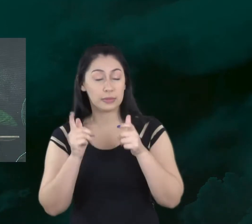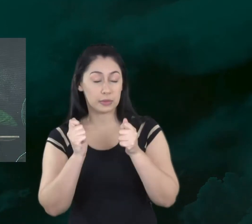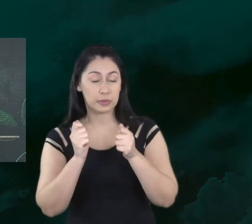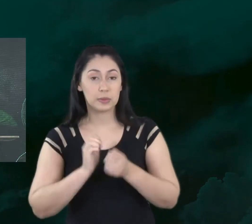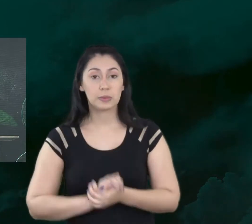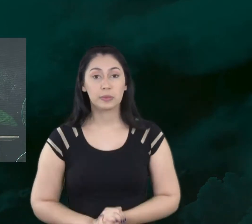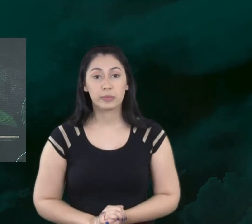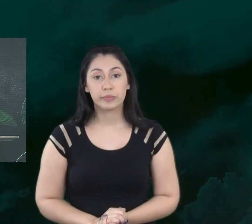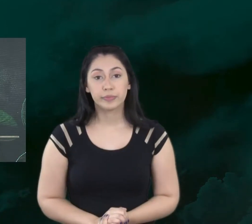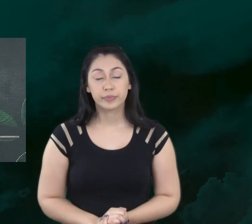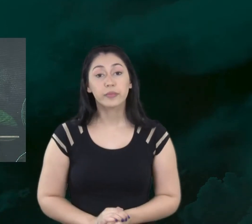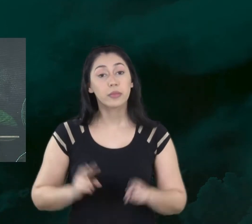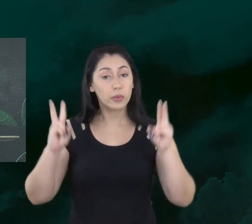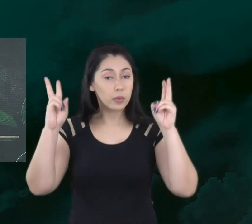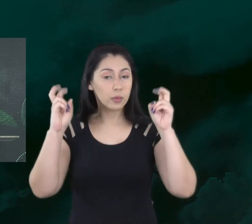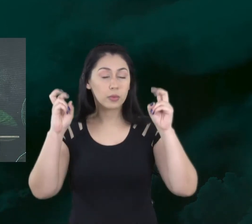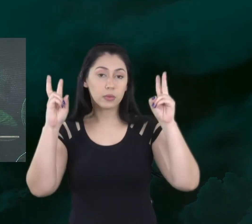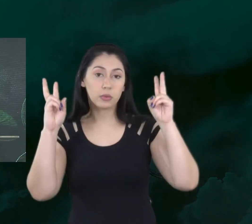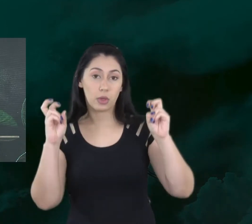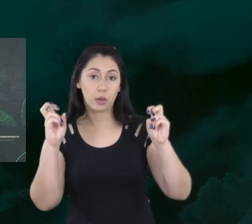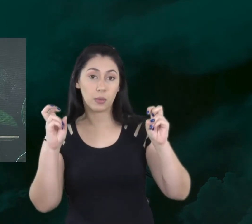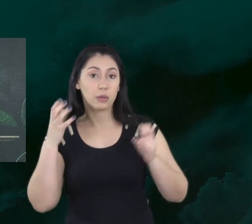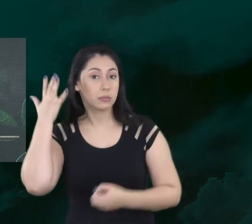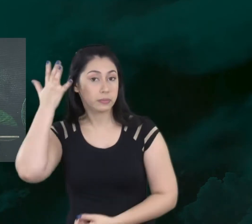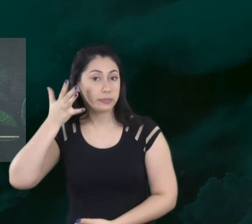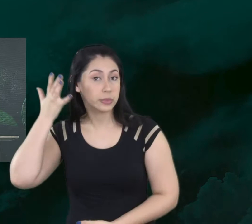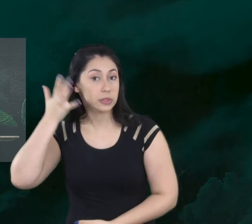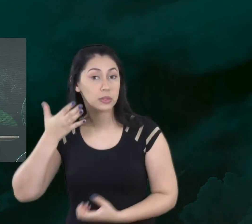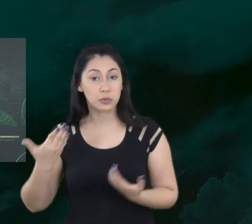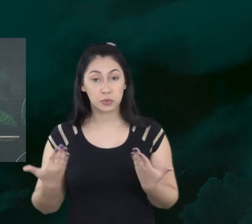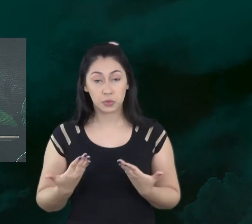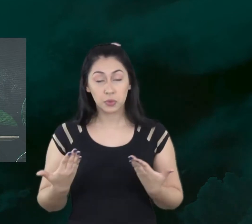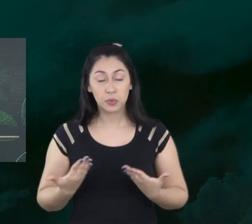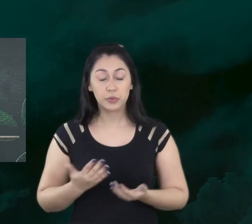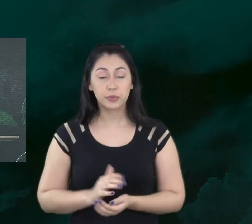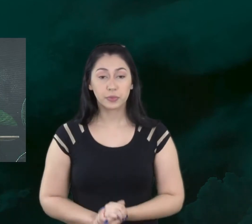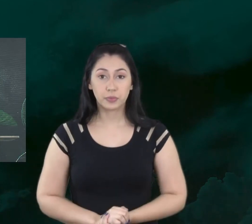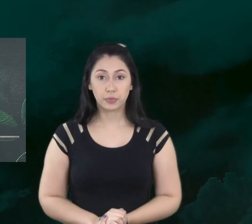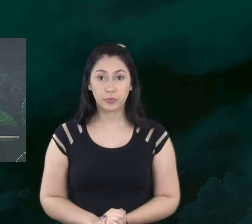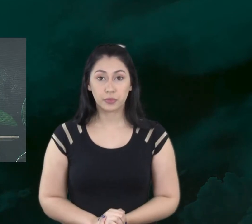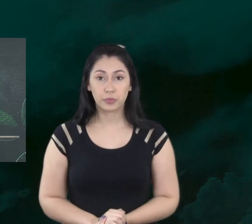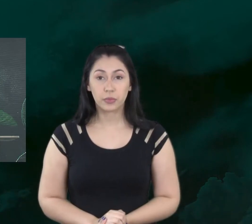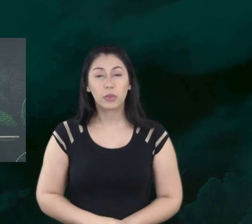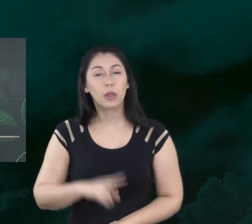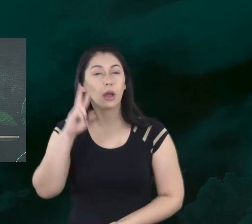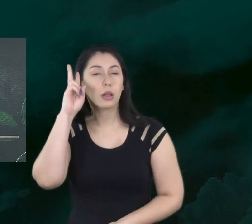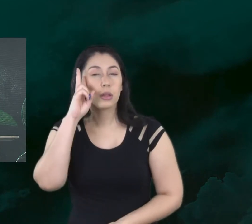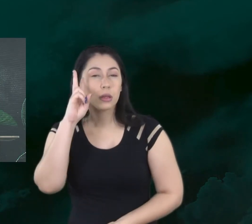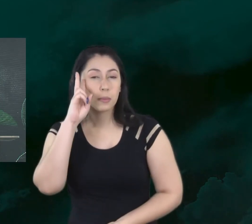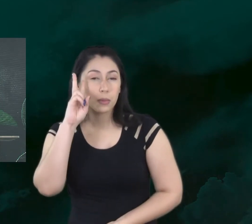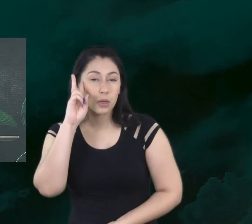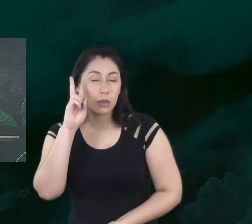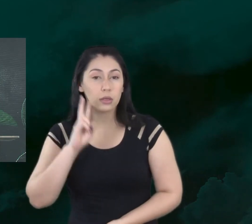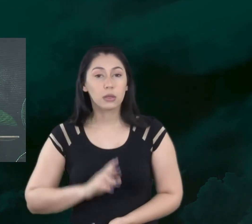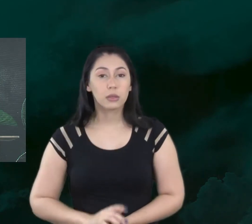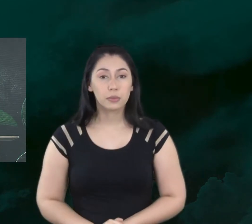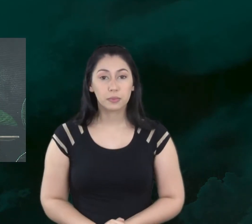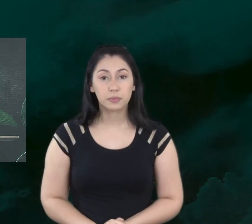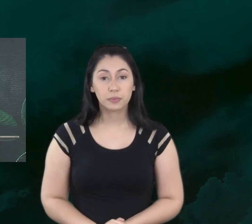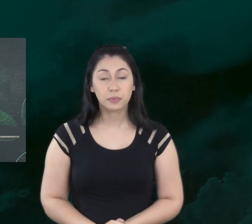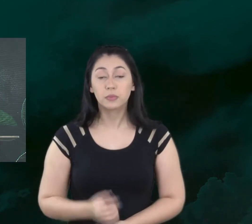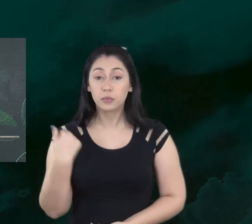então esse é o tema da mensagem. Só lembrando os irmãos que